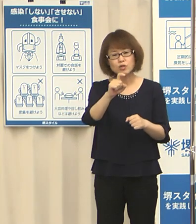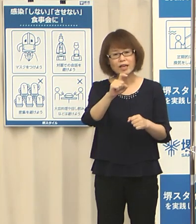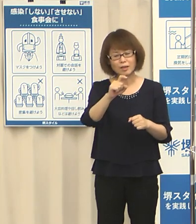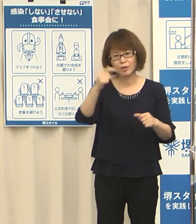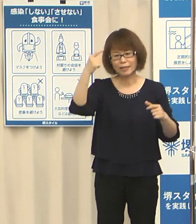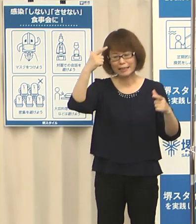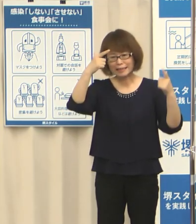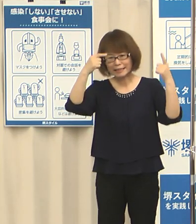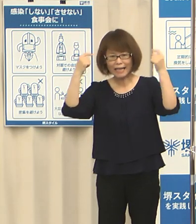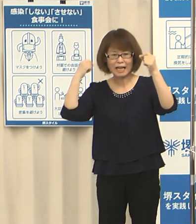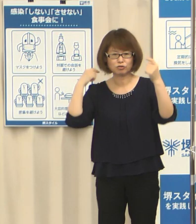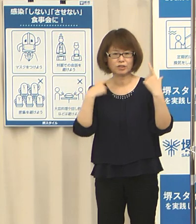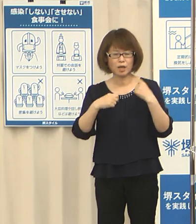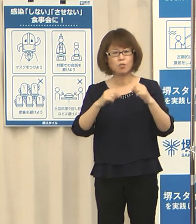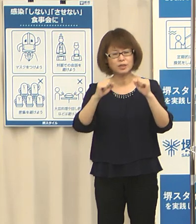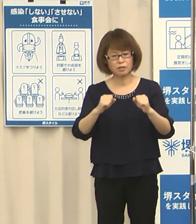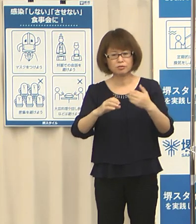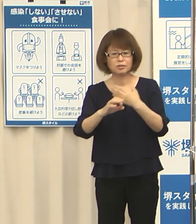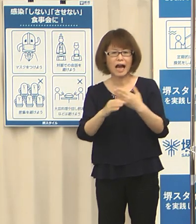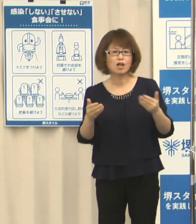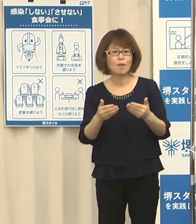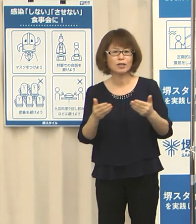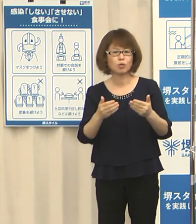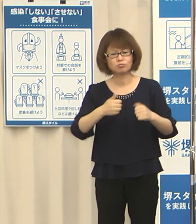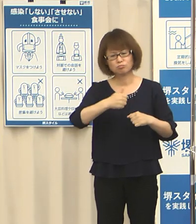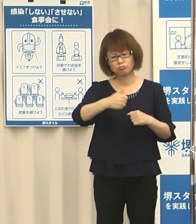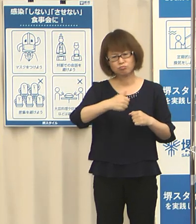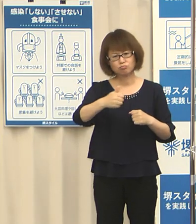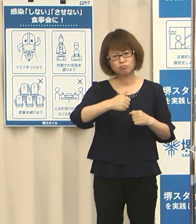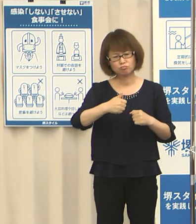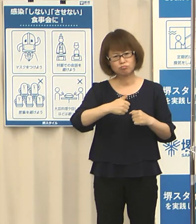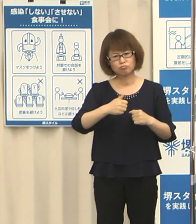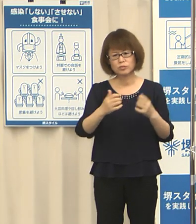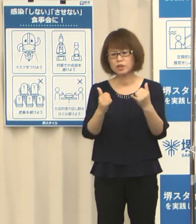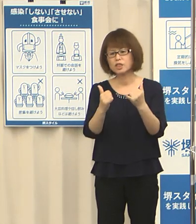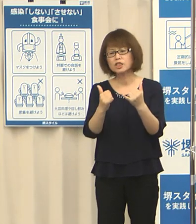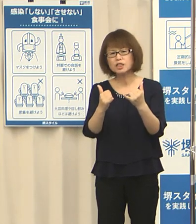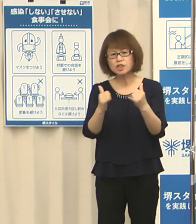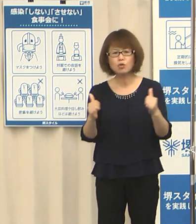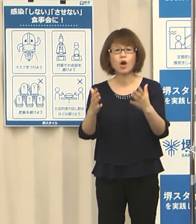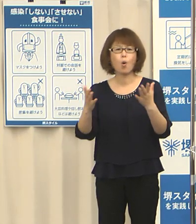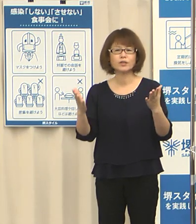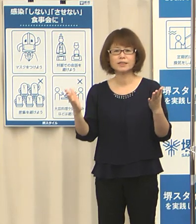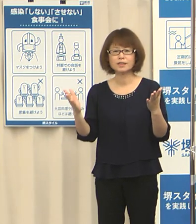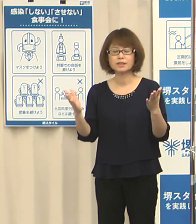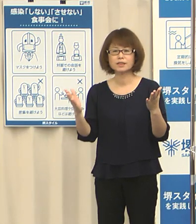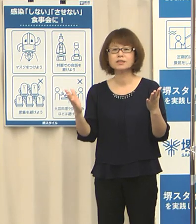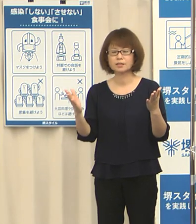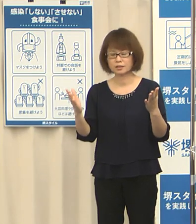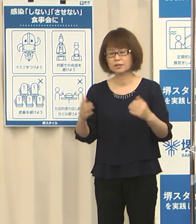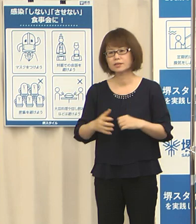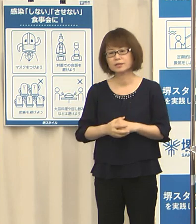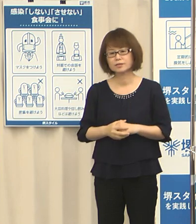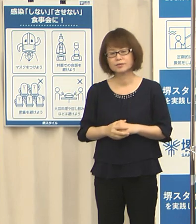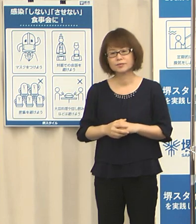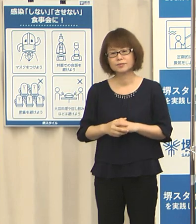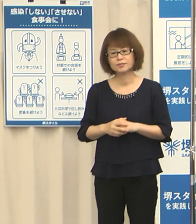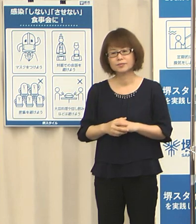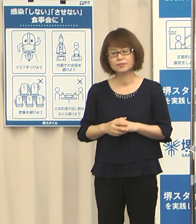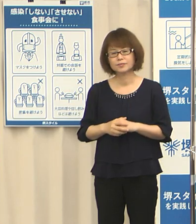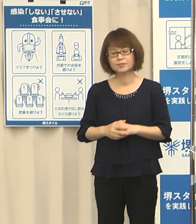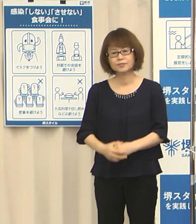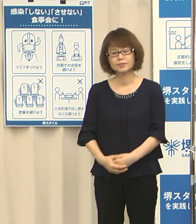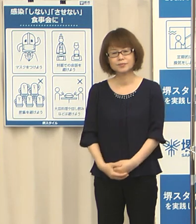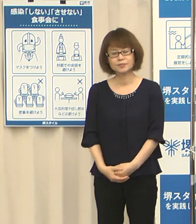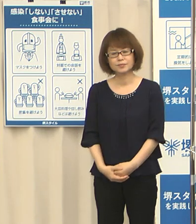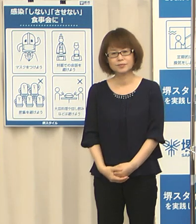社会に出ることが多い方が多いというように感じております。